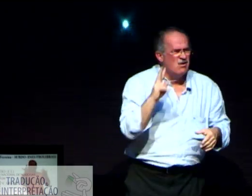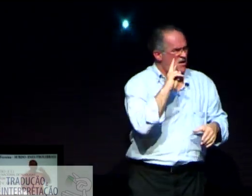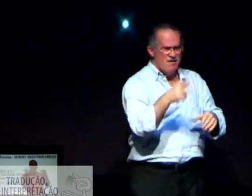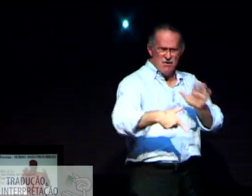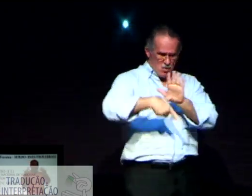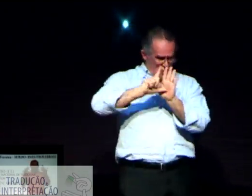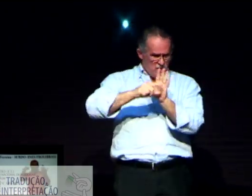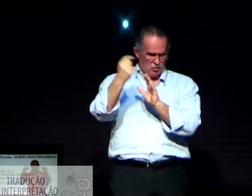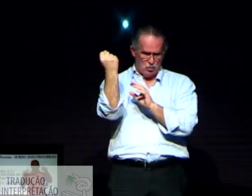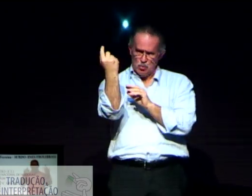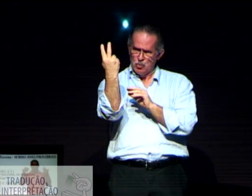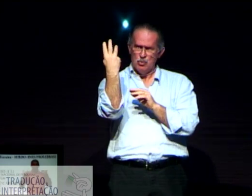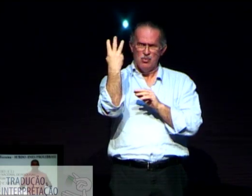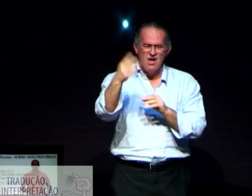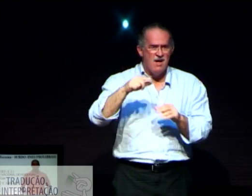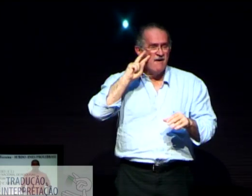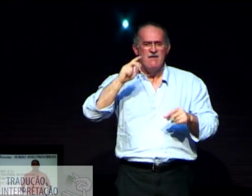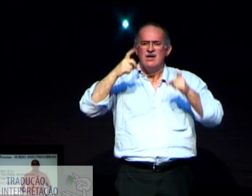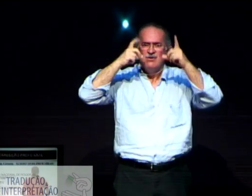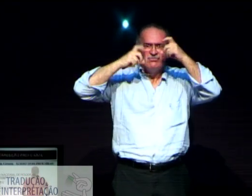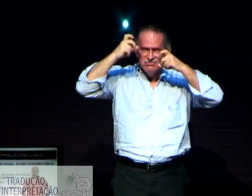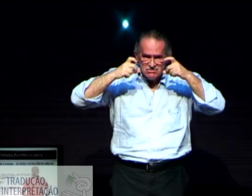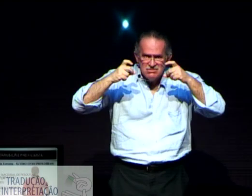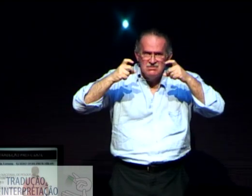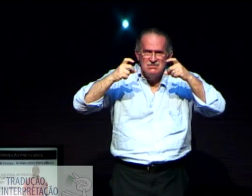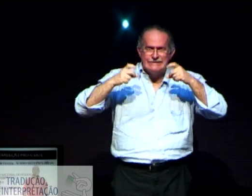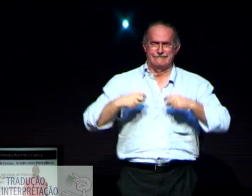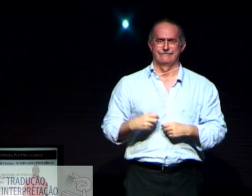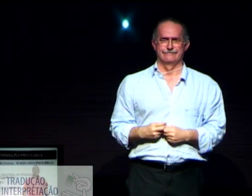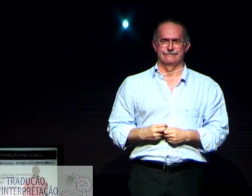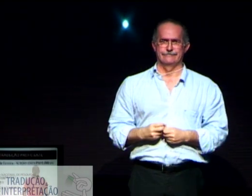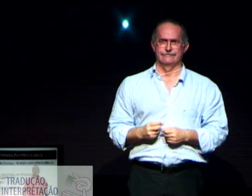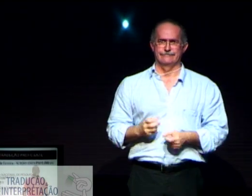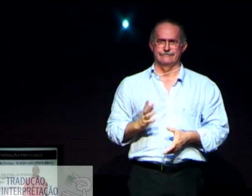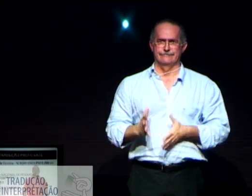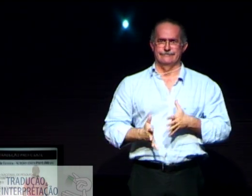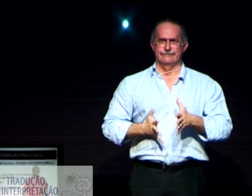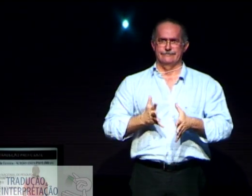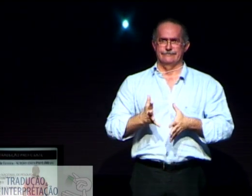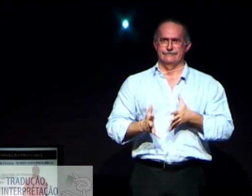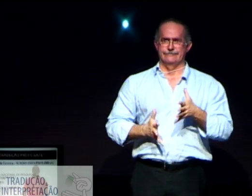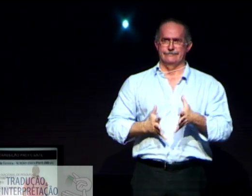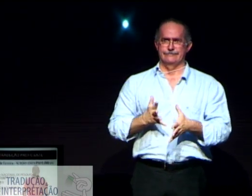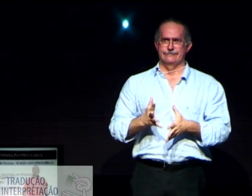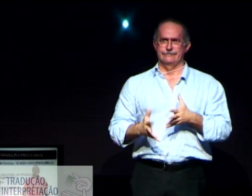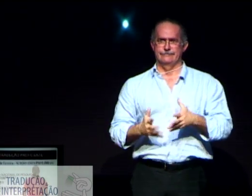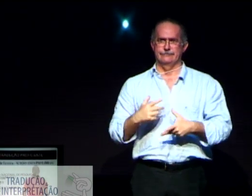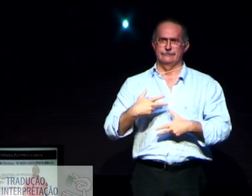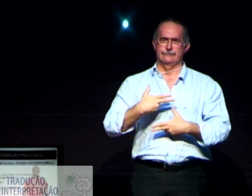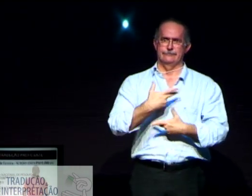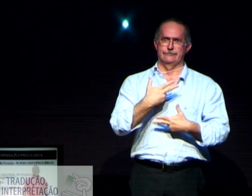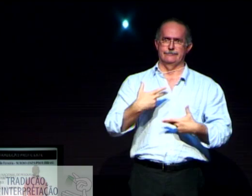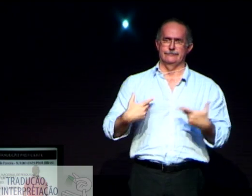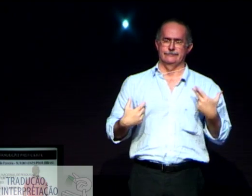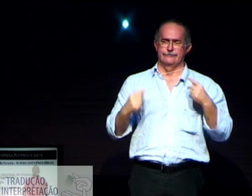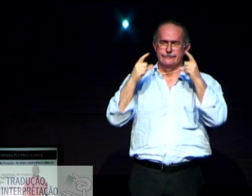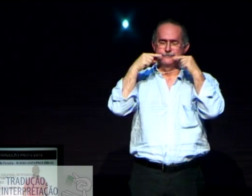não, mas as 3 não tinham expressão facial, a expressão é mais ou menos como é que eu estou apresentando para vocês